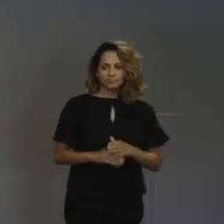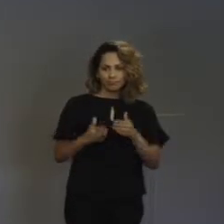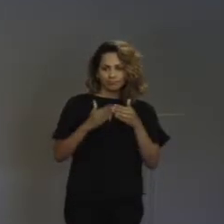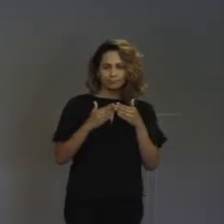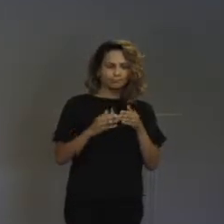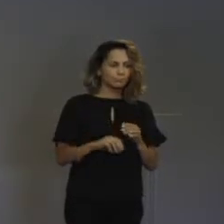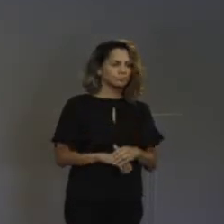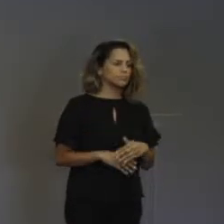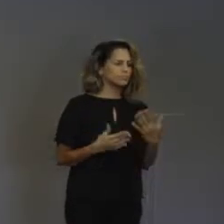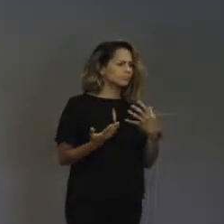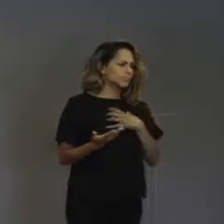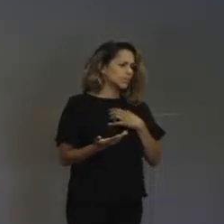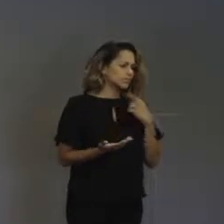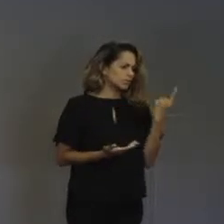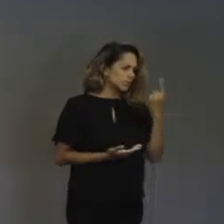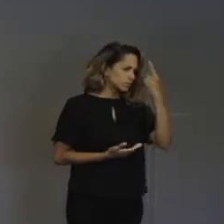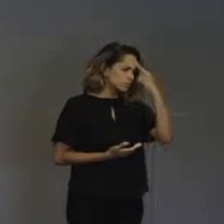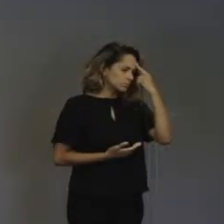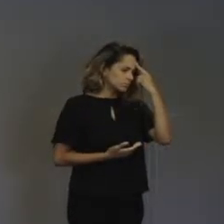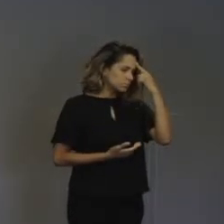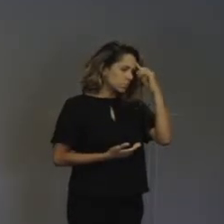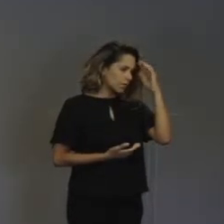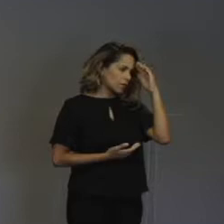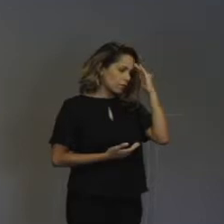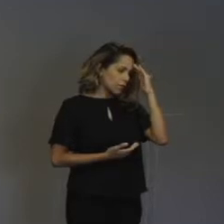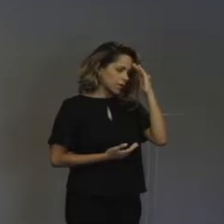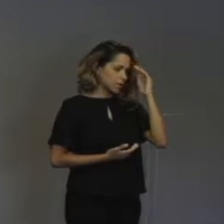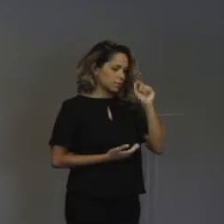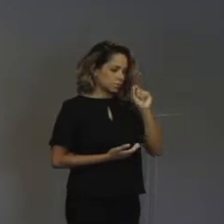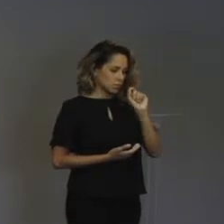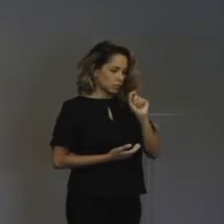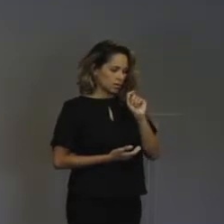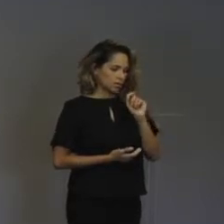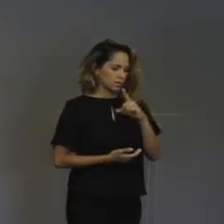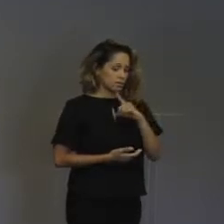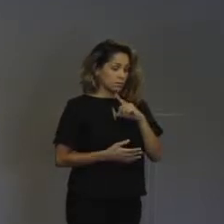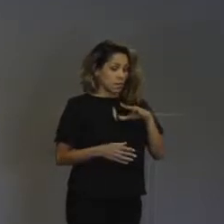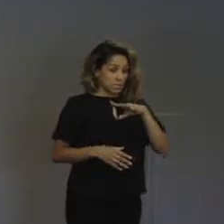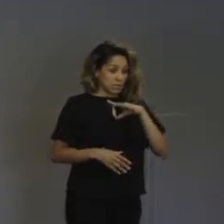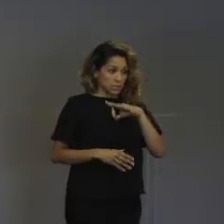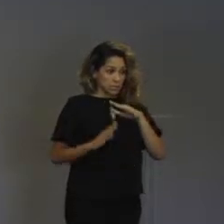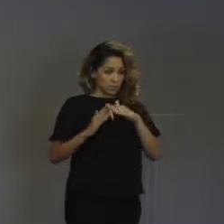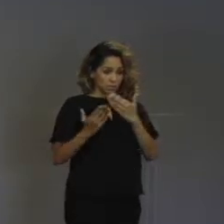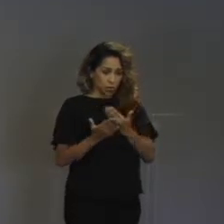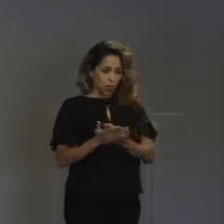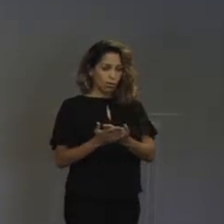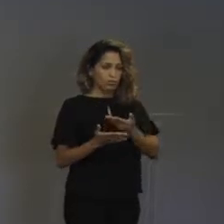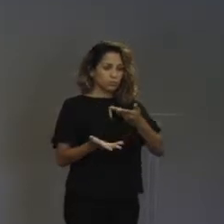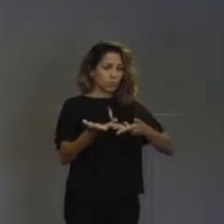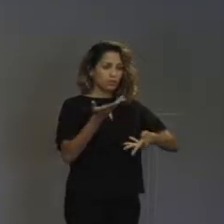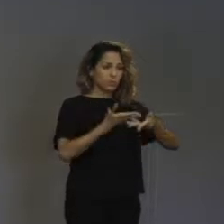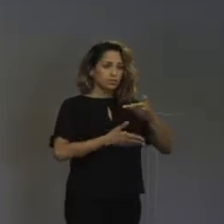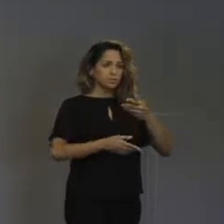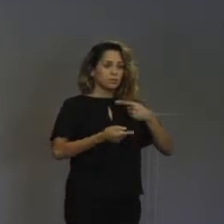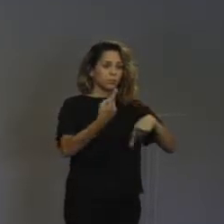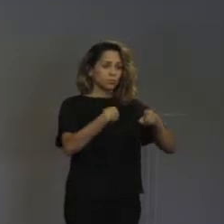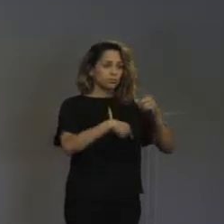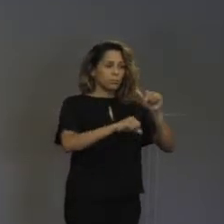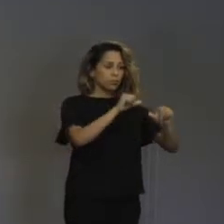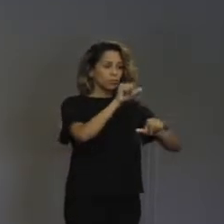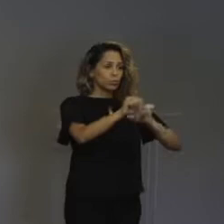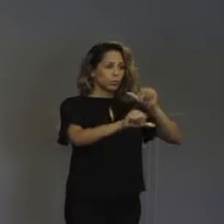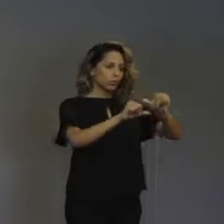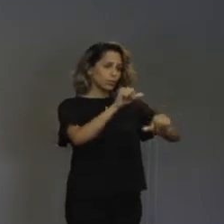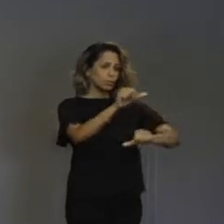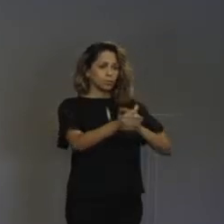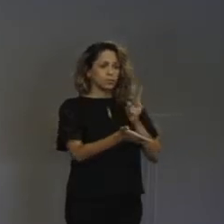como a gente professa, pelo menos a lógica de uma cidade criativa é uma cidade que se reinventa continuamente. E o que eu gosto muito dessa ideia é que, claramente, ela